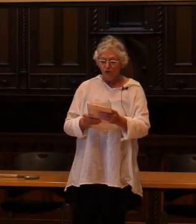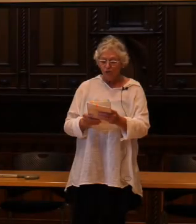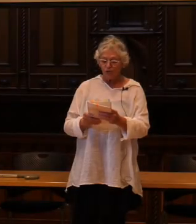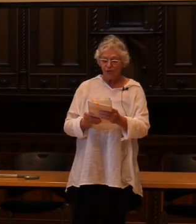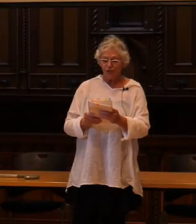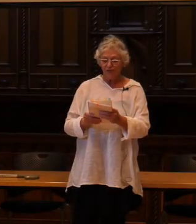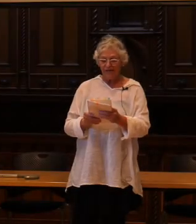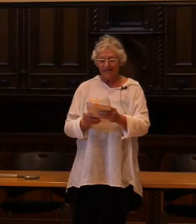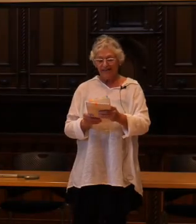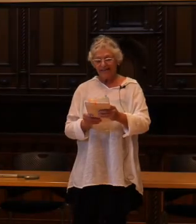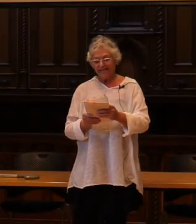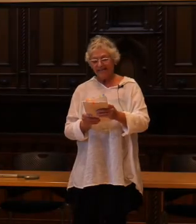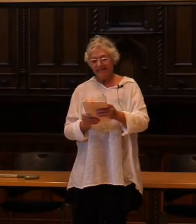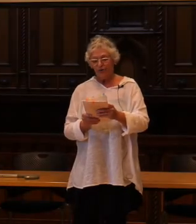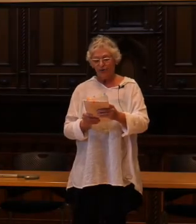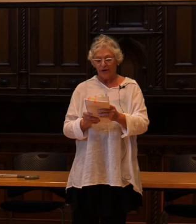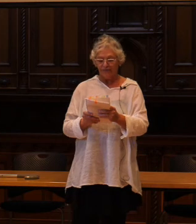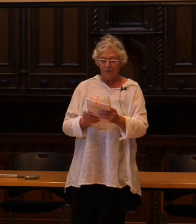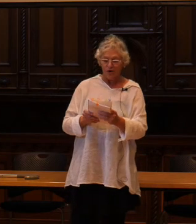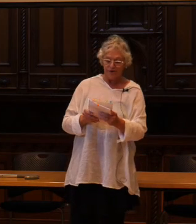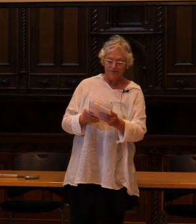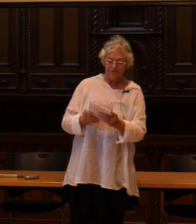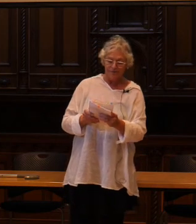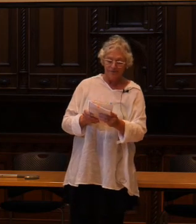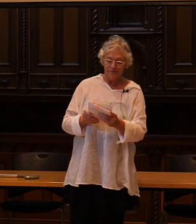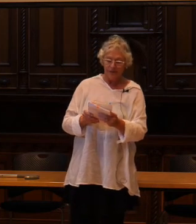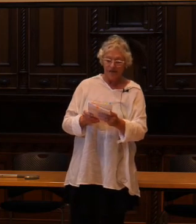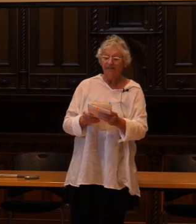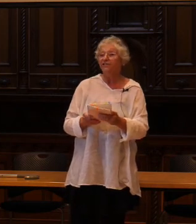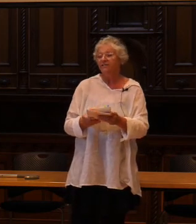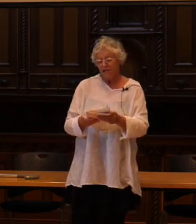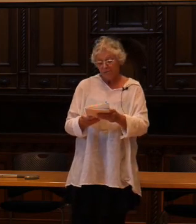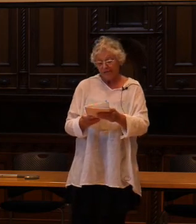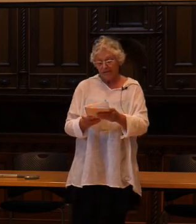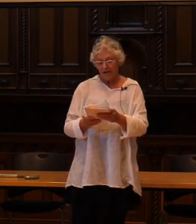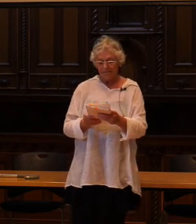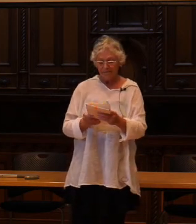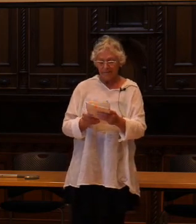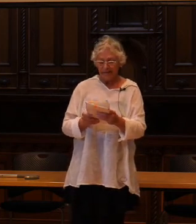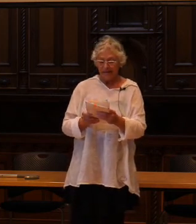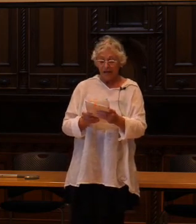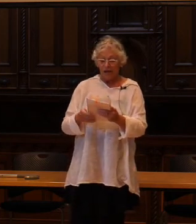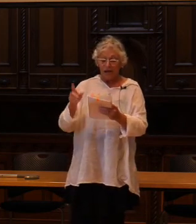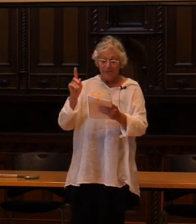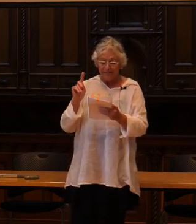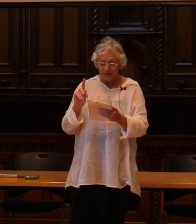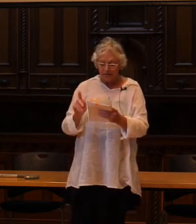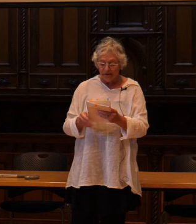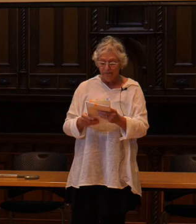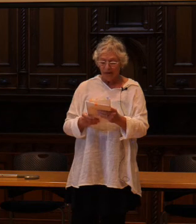Quand le jour se souvient des rires de la foule, être ici et maintenant,